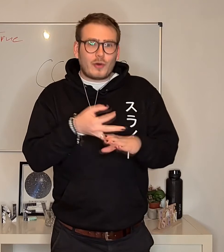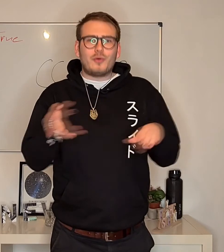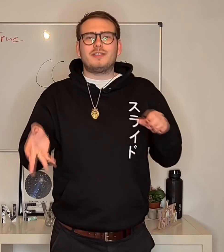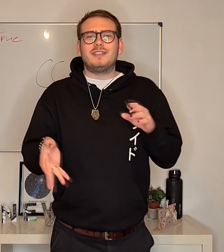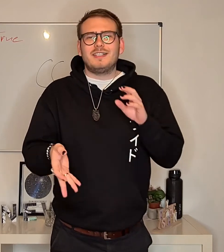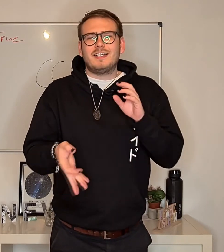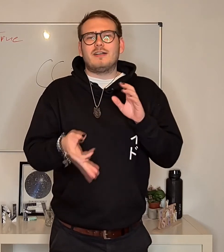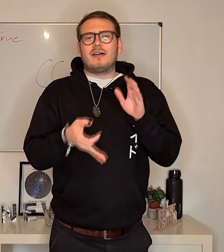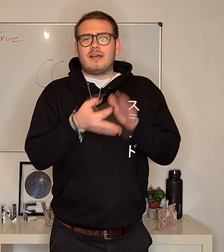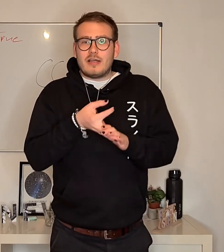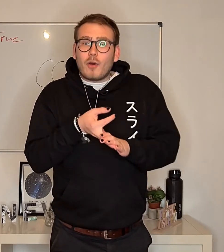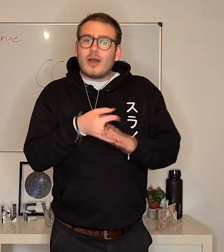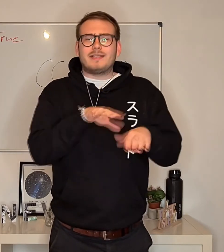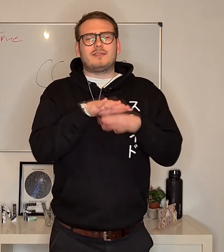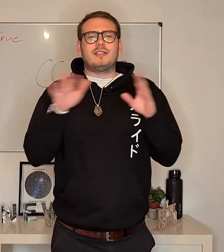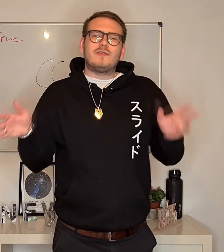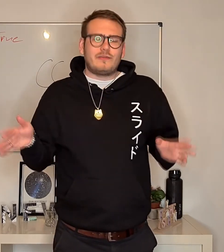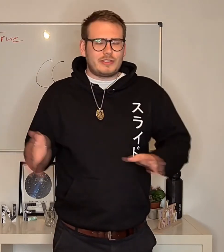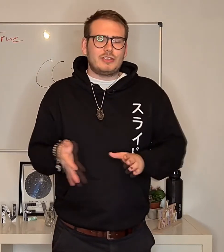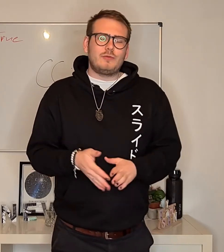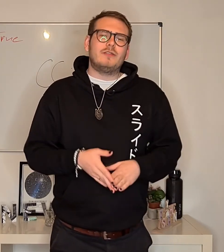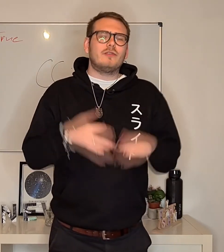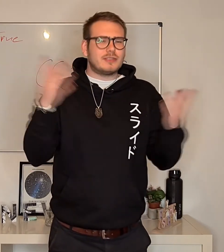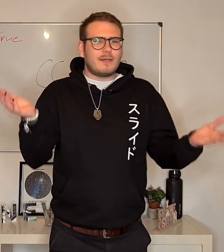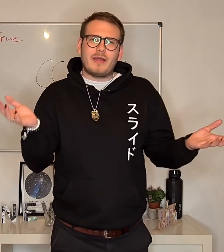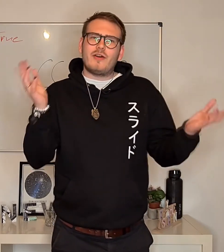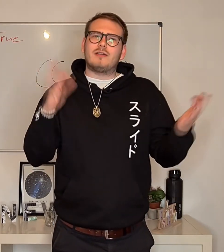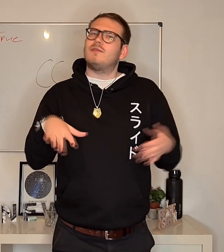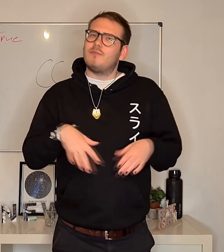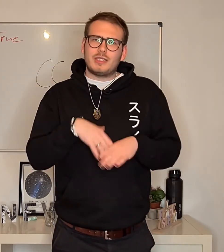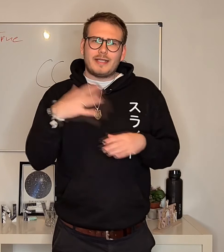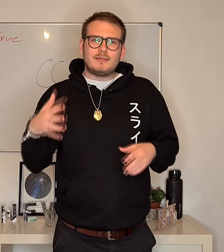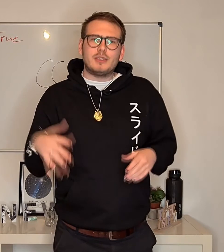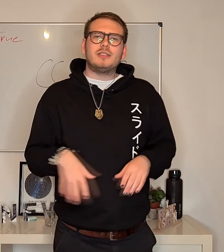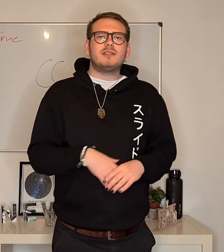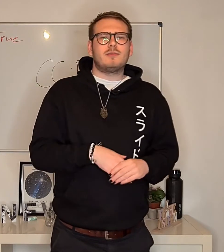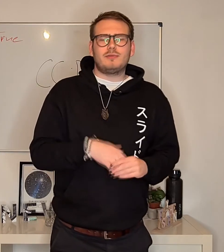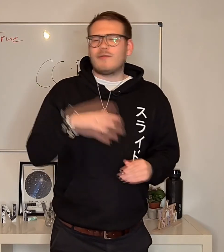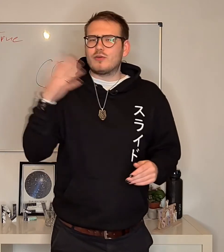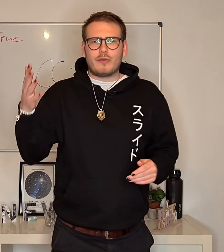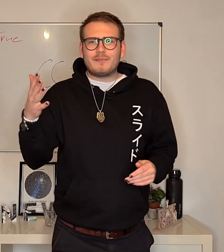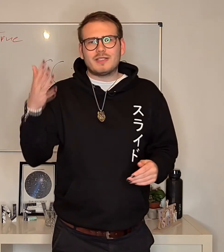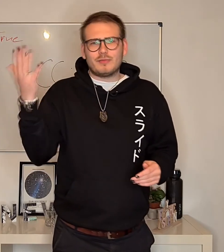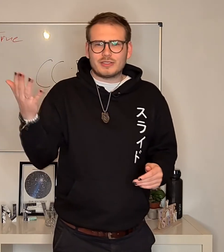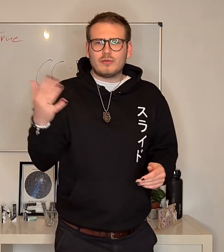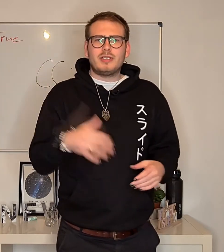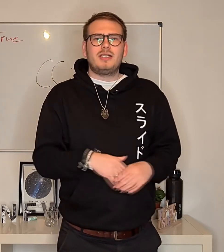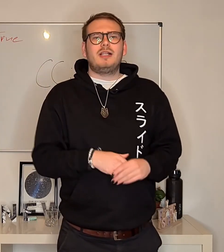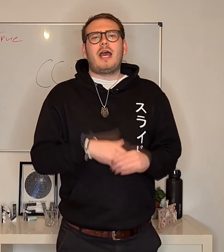Phone, Among Us und ganz viele verschiedene Spiele, wo wir zusammen einfach mit leichten Mitteln, zum Beispiel einfach nur einer Website wie bei Scribble, einfach